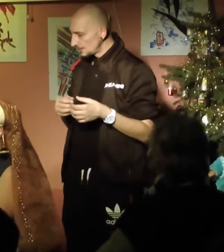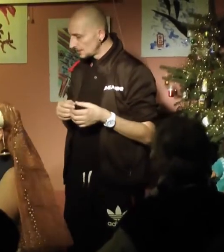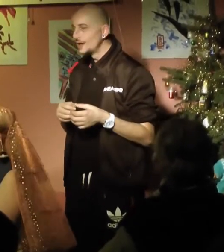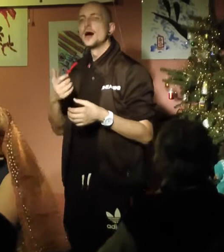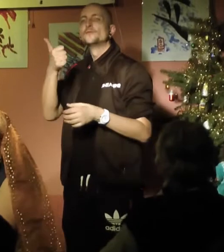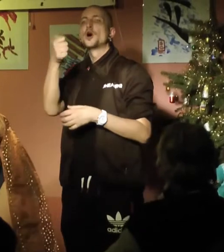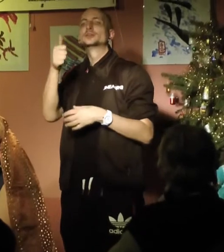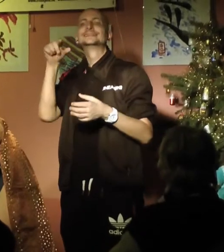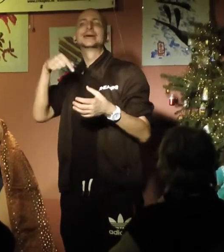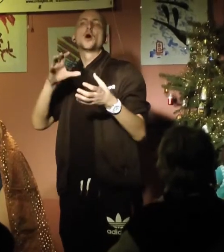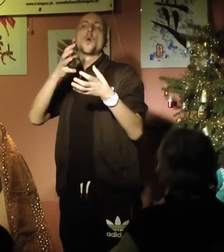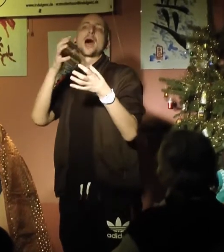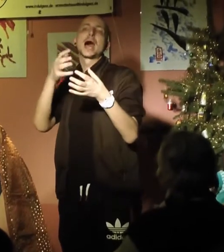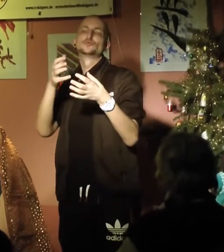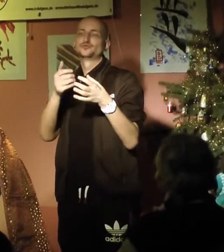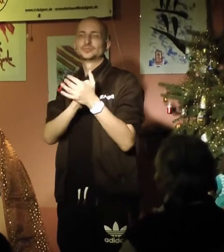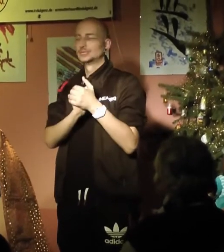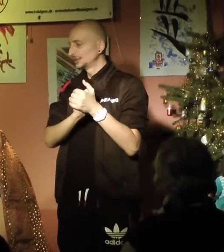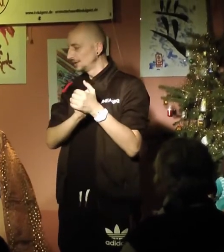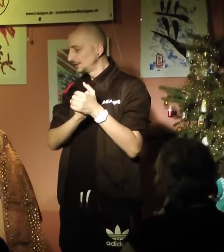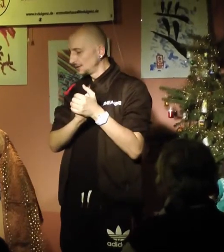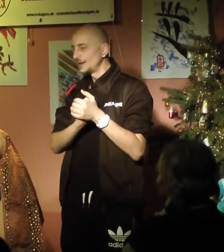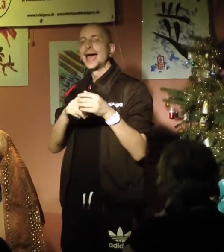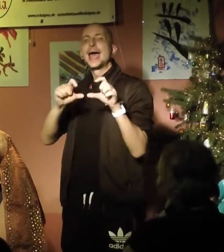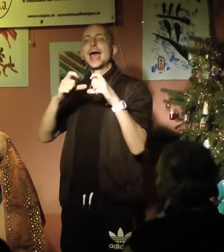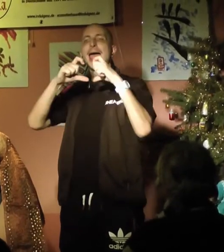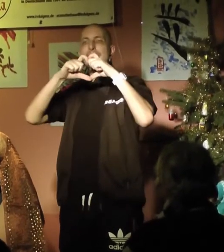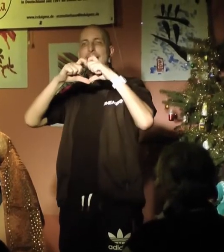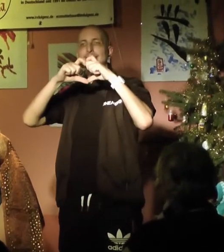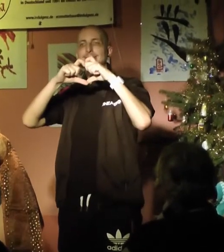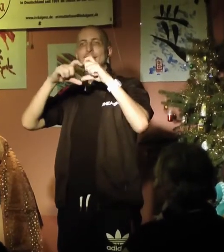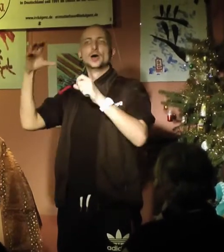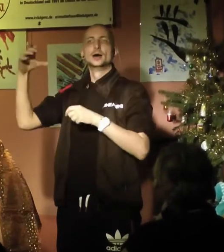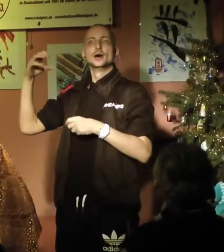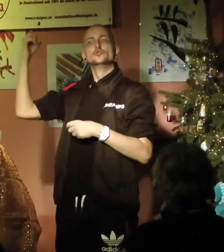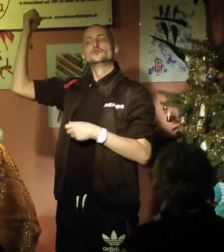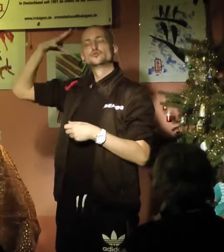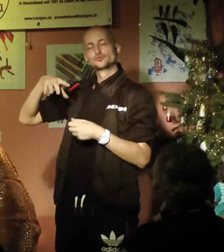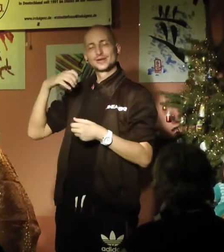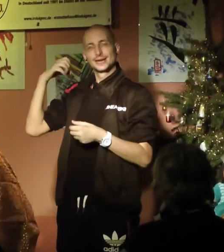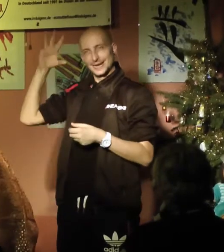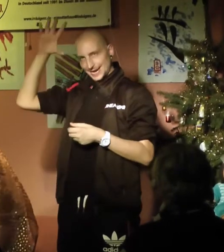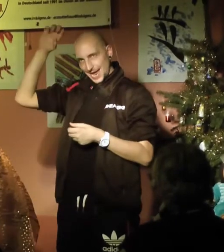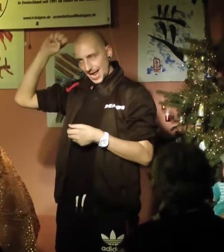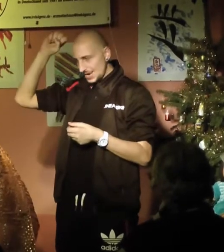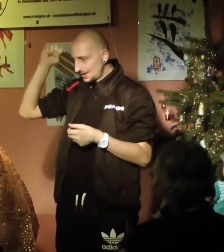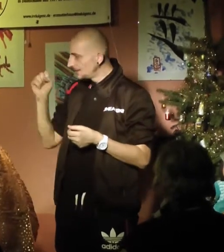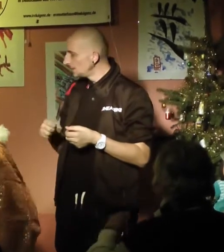Und? Ja, Orange, Jägermeister Orange und ein Herzduschgel. Ja gut, dann kannst du ja aufbewahren für nächstes Jahr